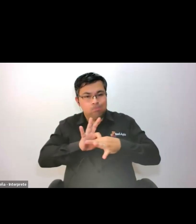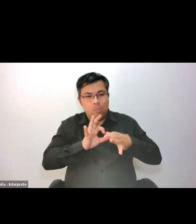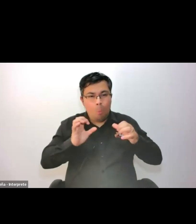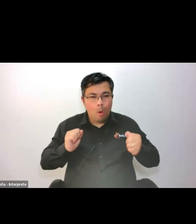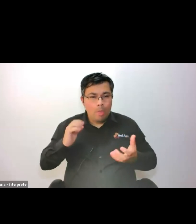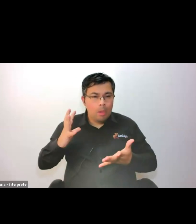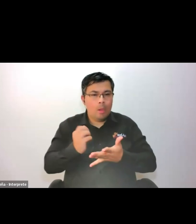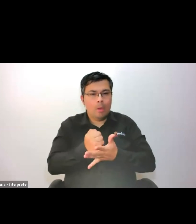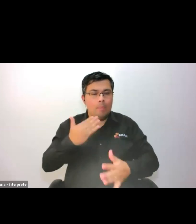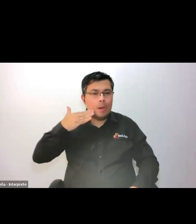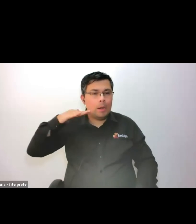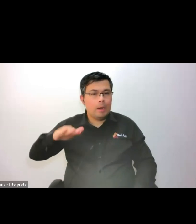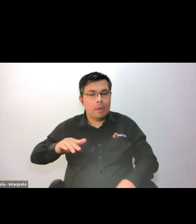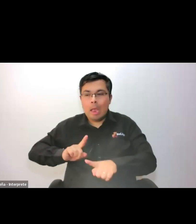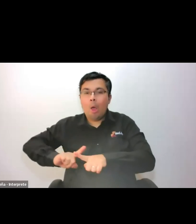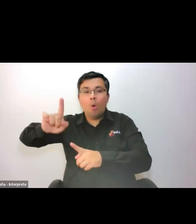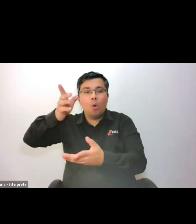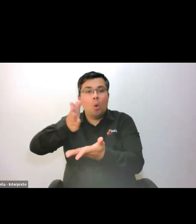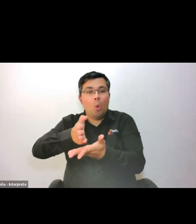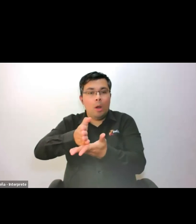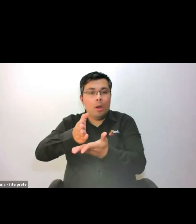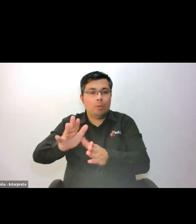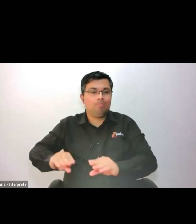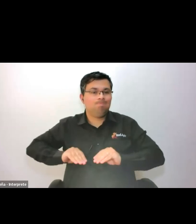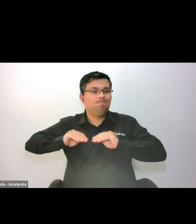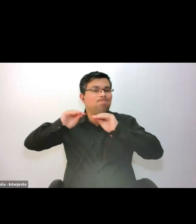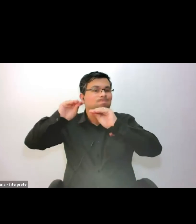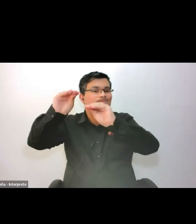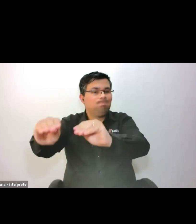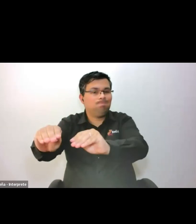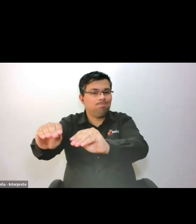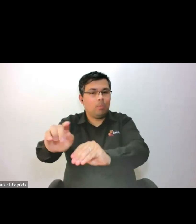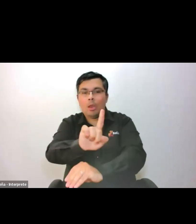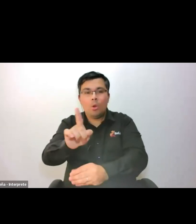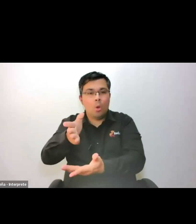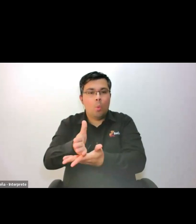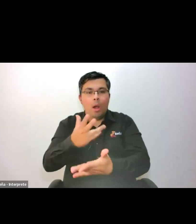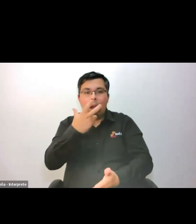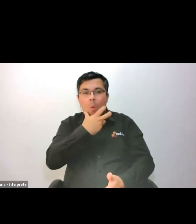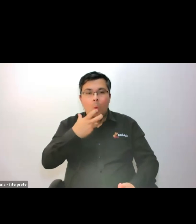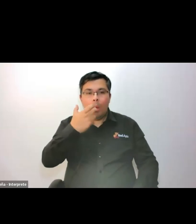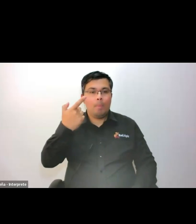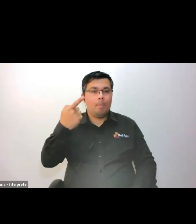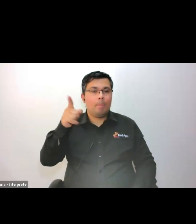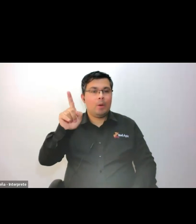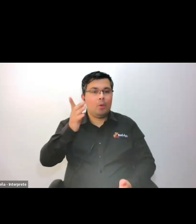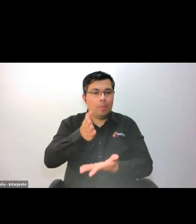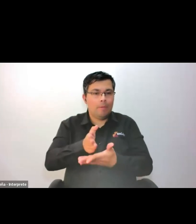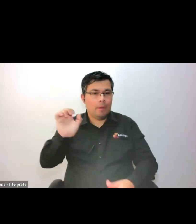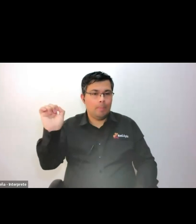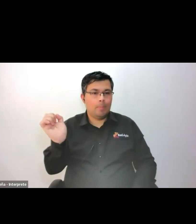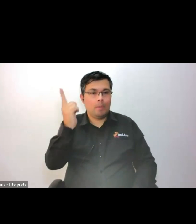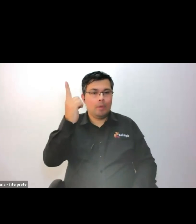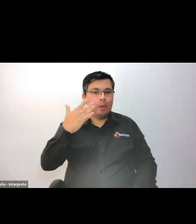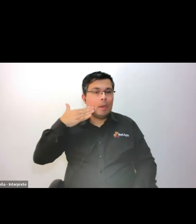otro establecimiento educacional que no sea una escuela de lenguaje, pero finalmente debe privilegiarse que el niño